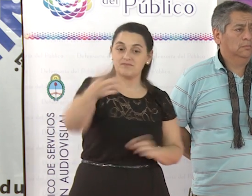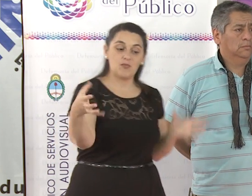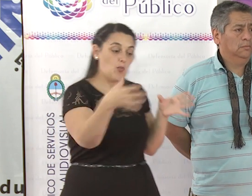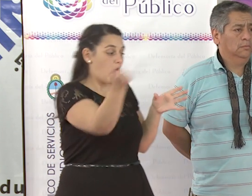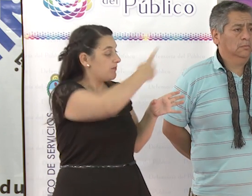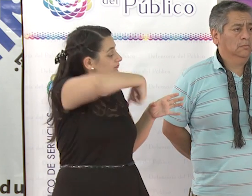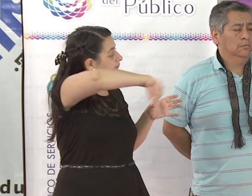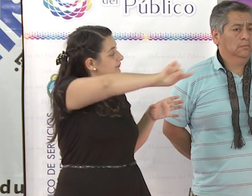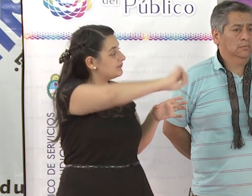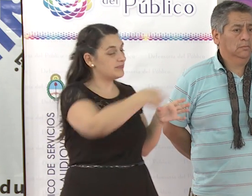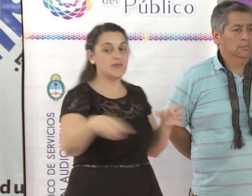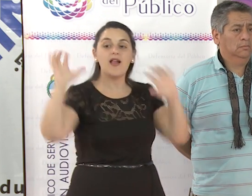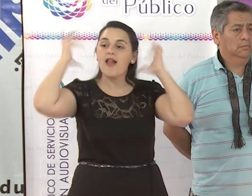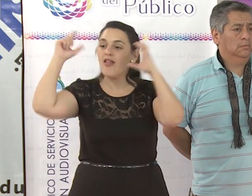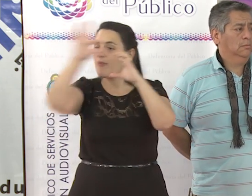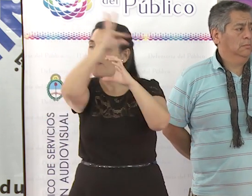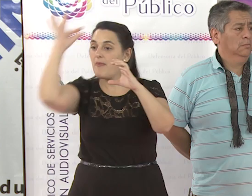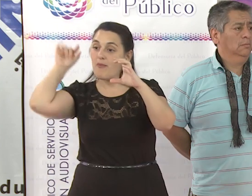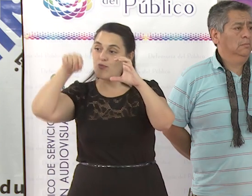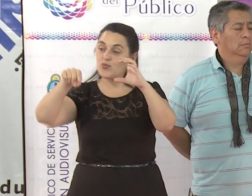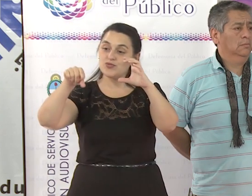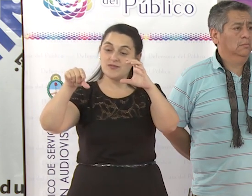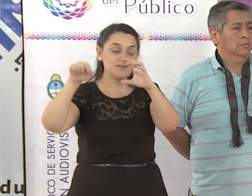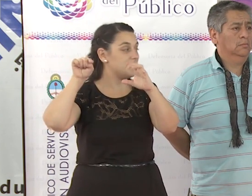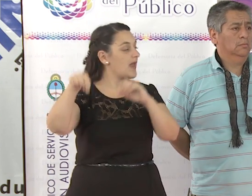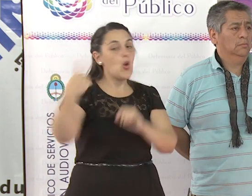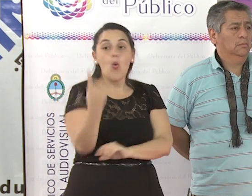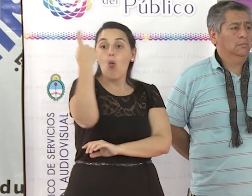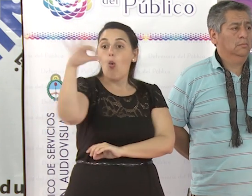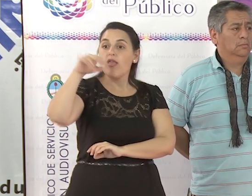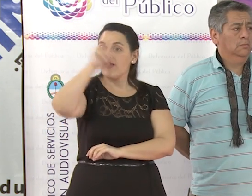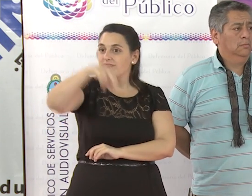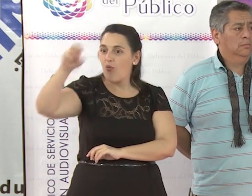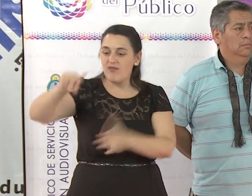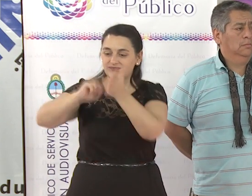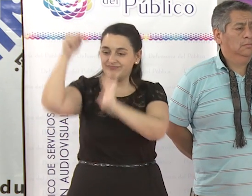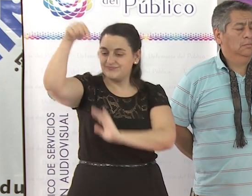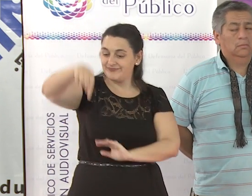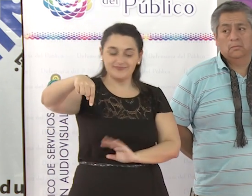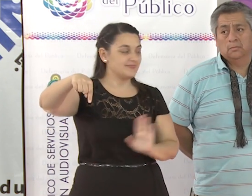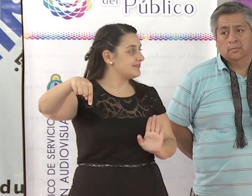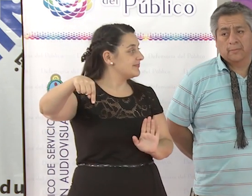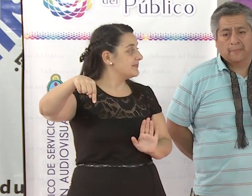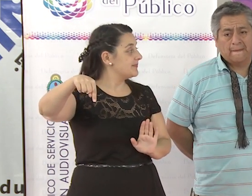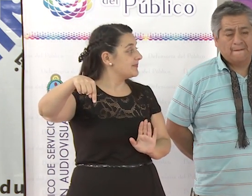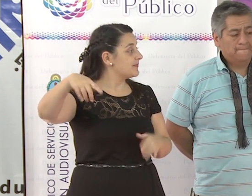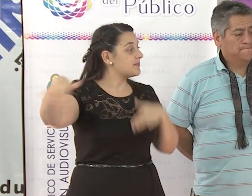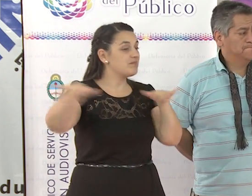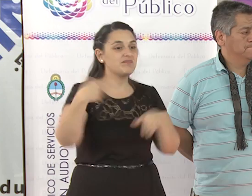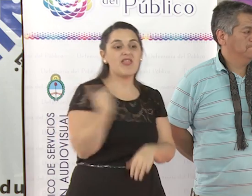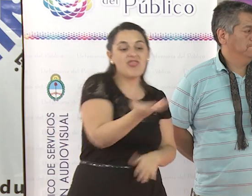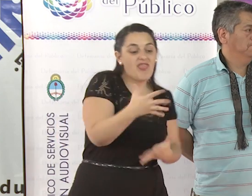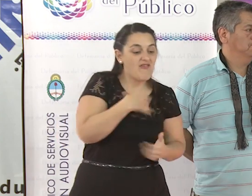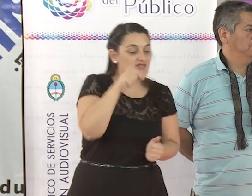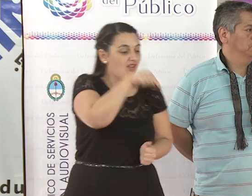a la radio mapuche puel mapu la única radio mapuche de acá de neuquén capital y por ahí cuando los compañeros de la defensoría